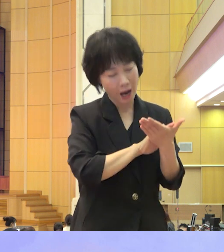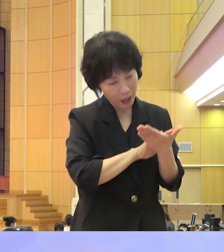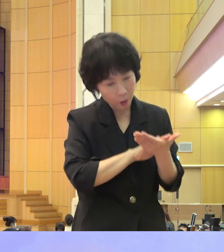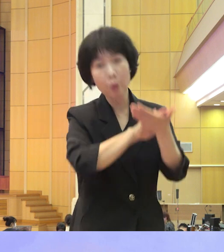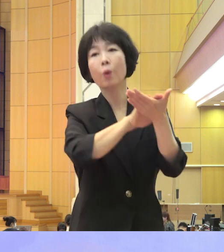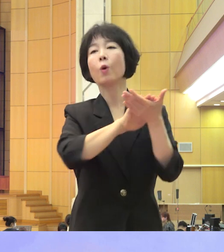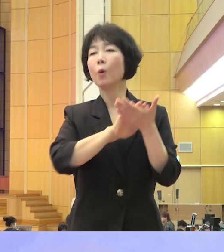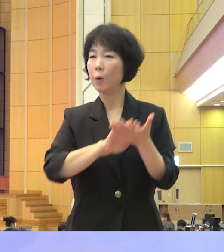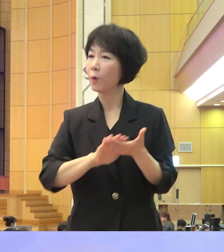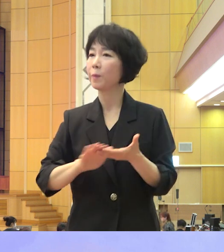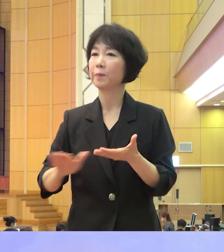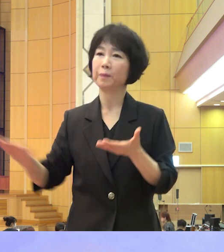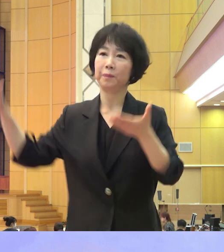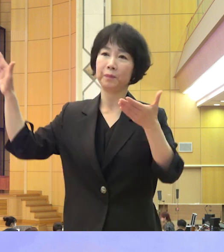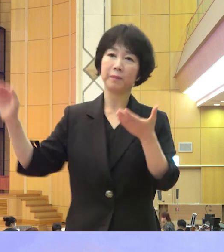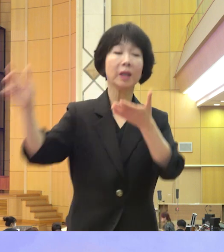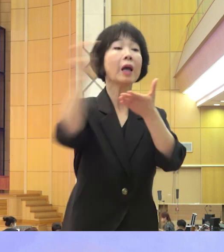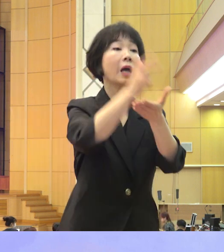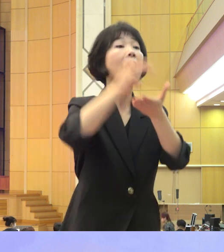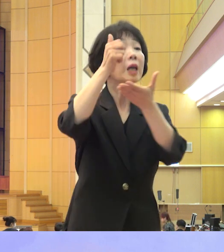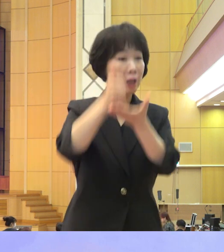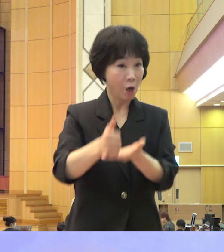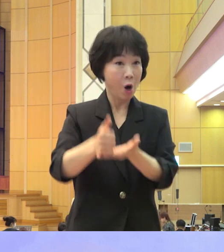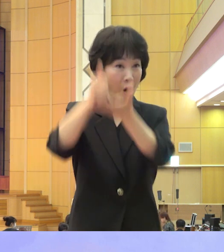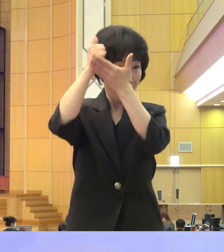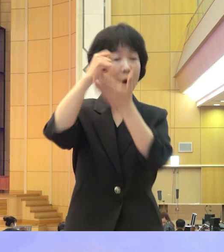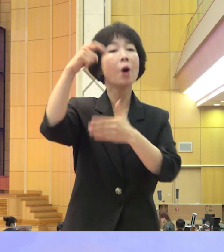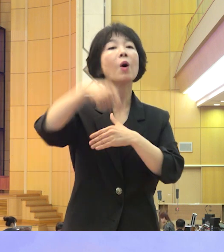여호와 샬롬